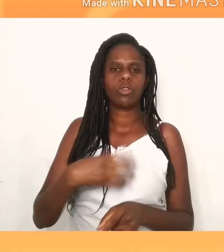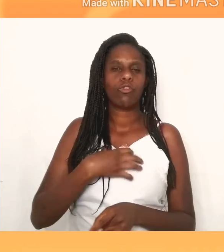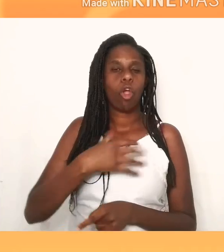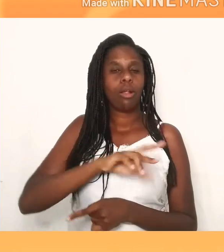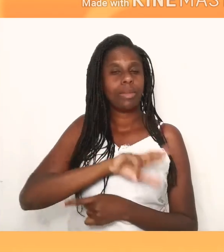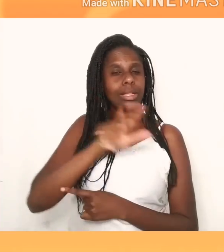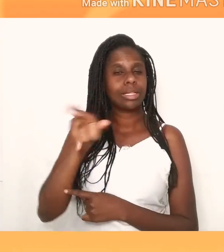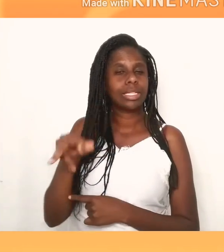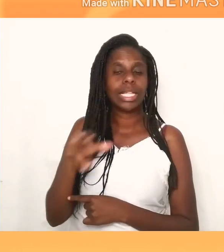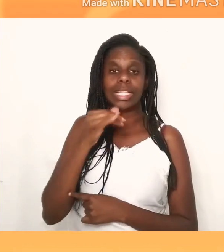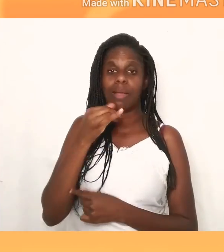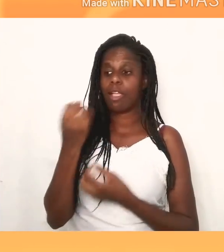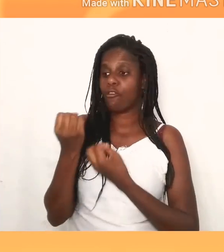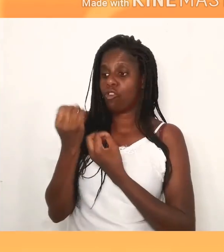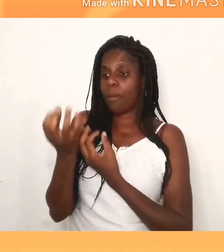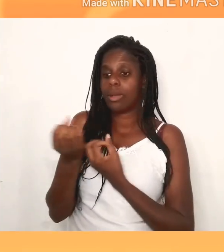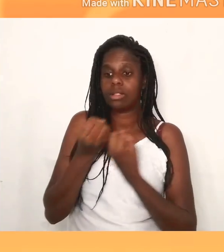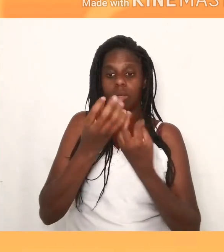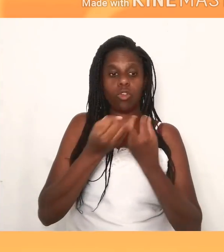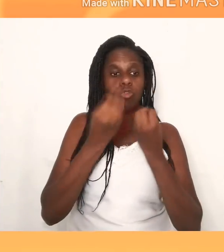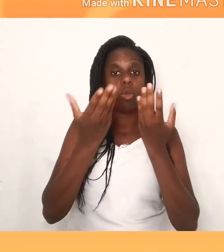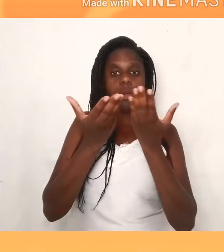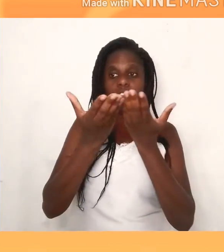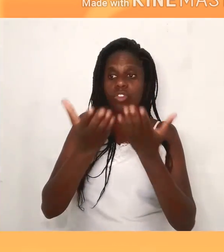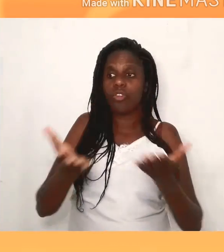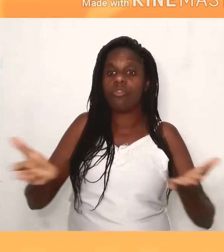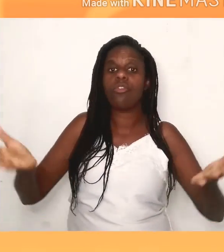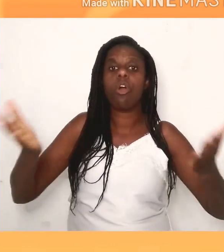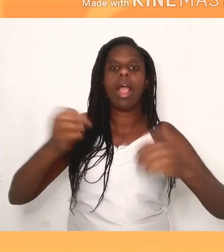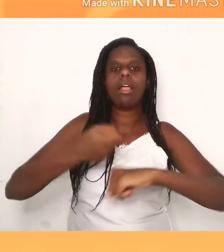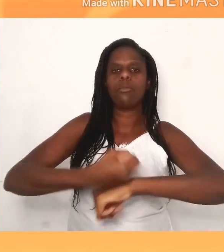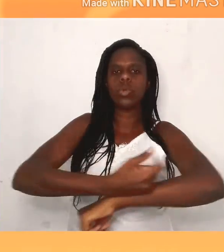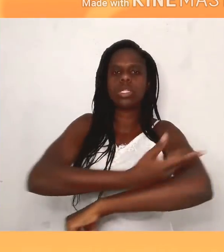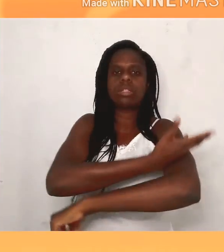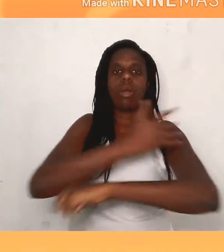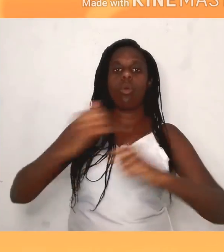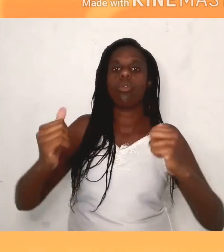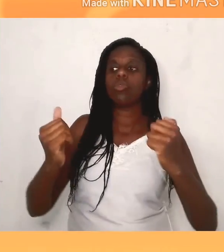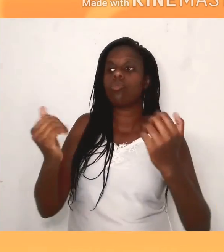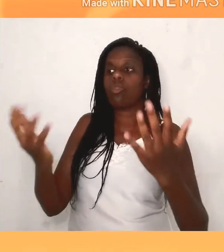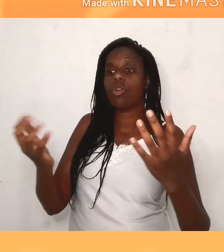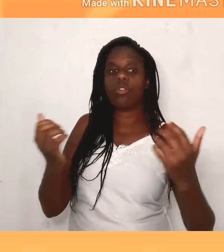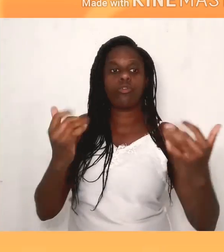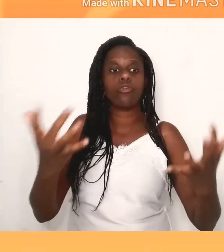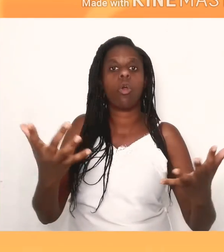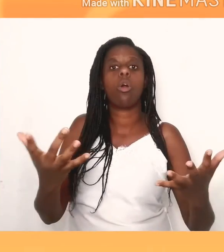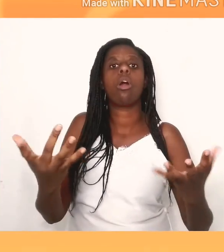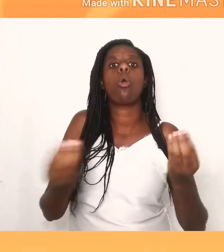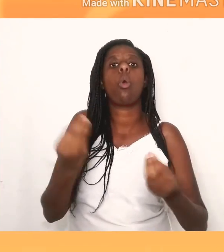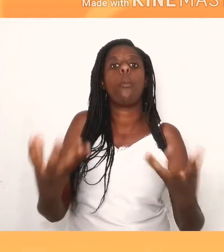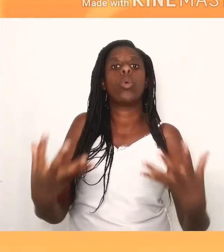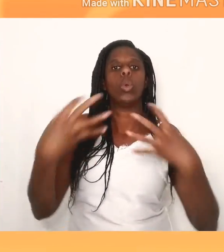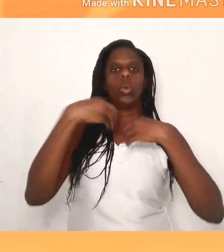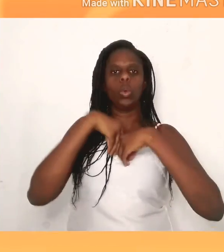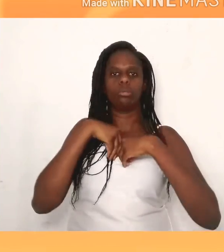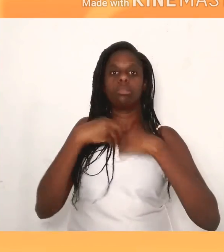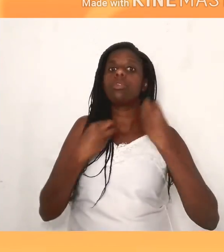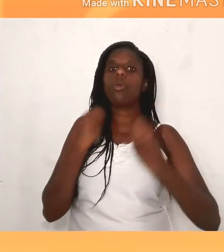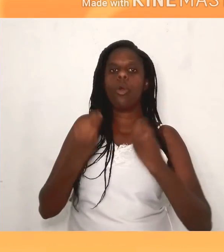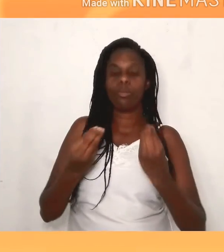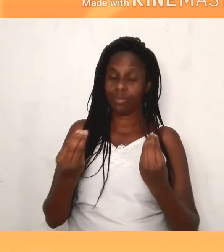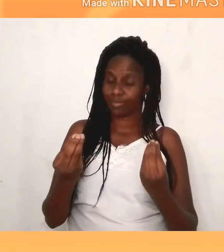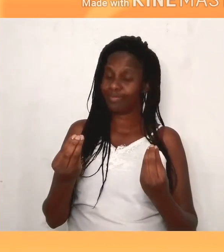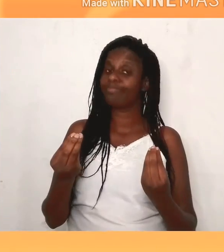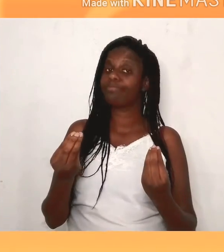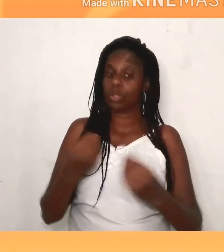as formas como você se alimenta das informações do mundo externo, das emoções que vêm do mundo externo, das suas emoções.